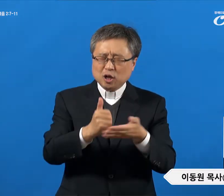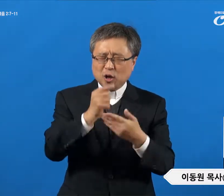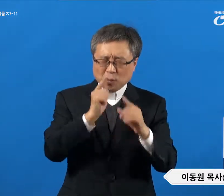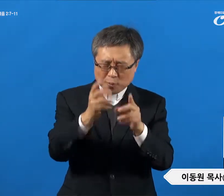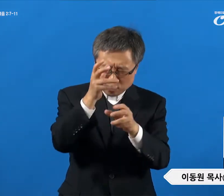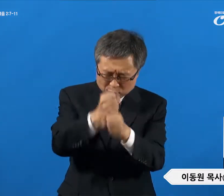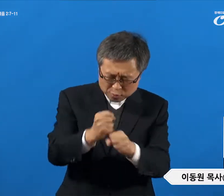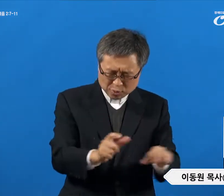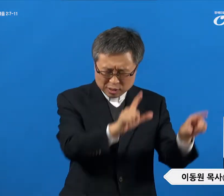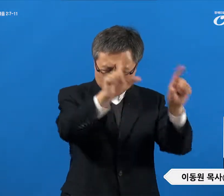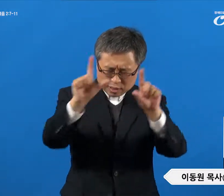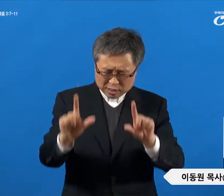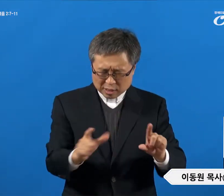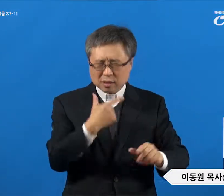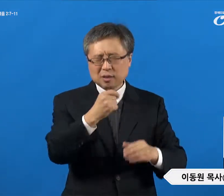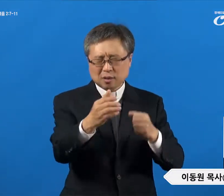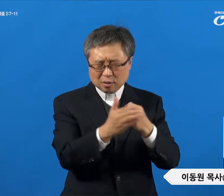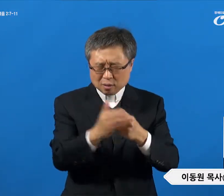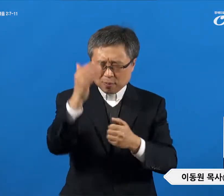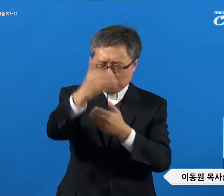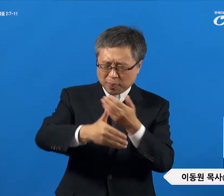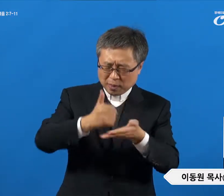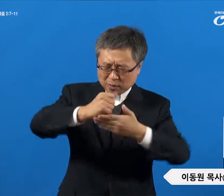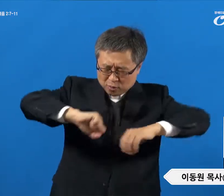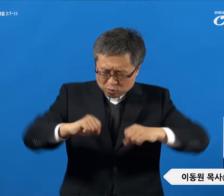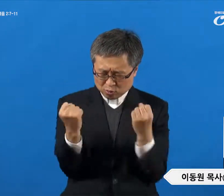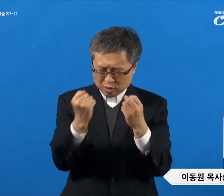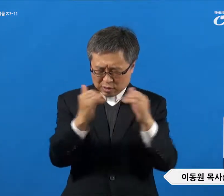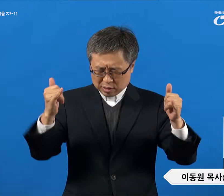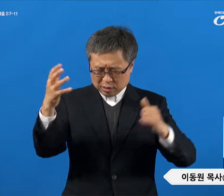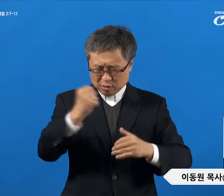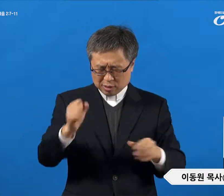붙들고 살겠사오니, 그리고 하나님께 순종하는 자로 살겠사오니,